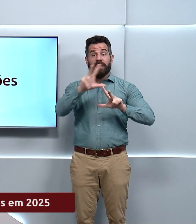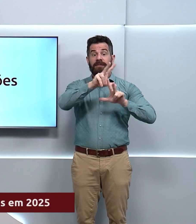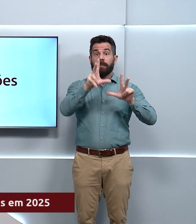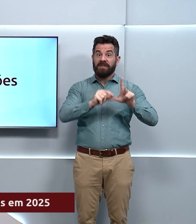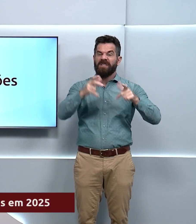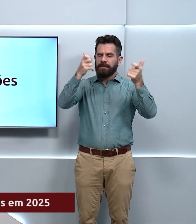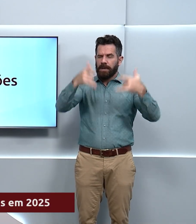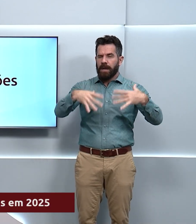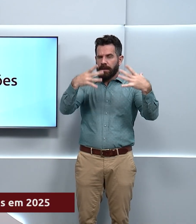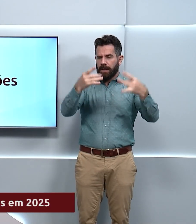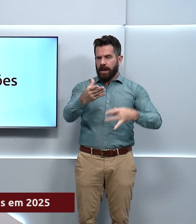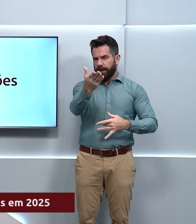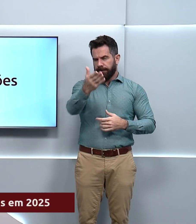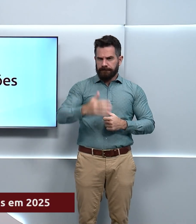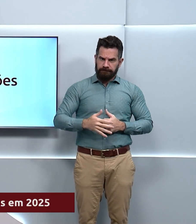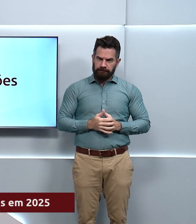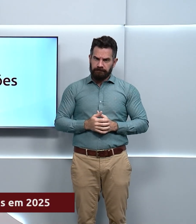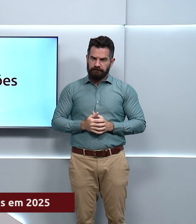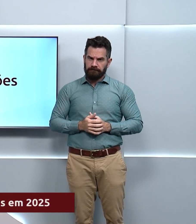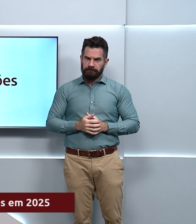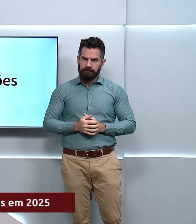TV Brasil.